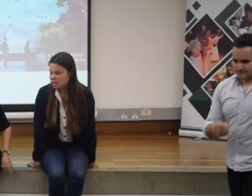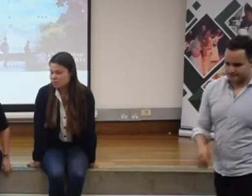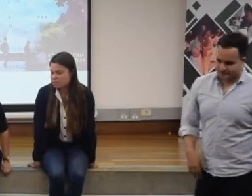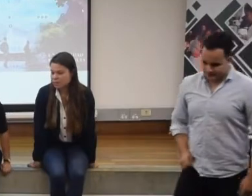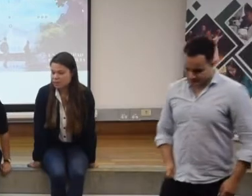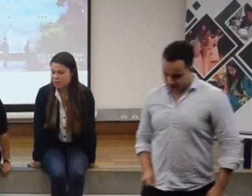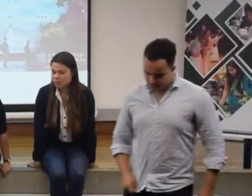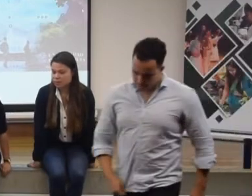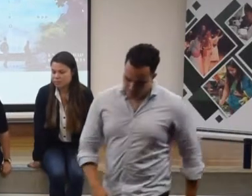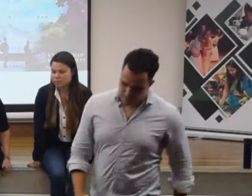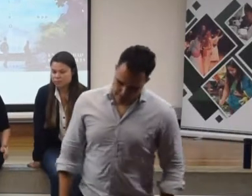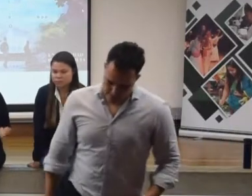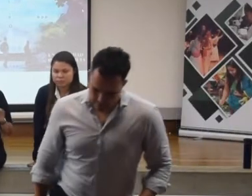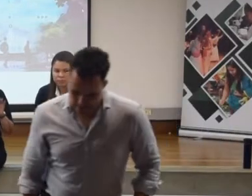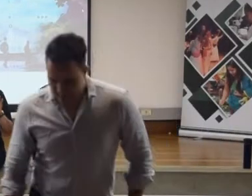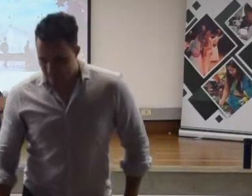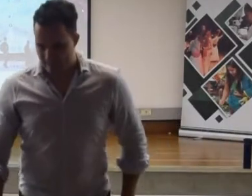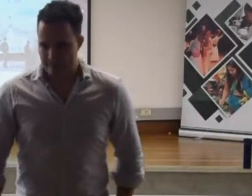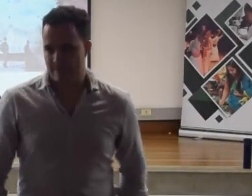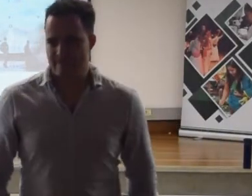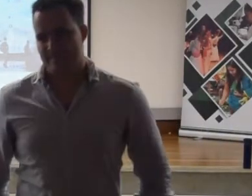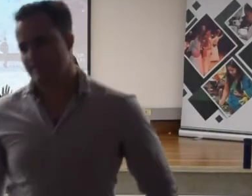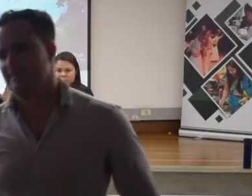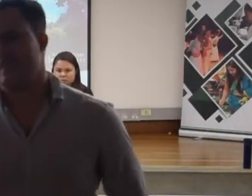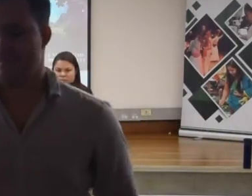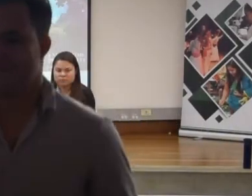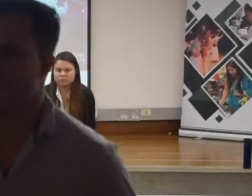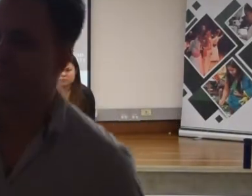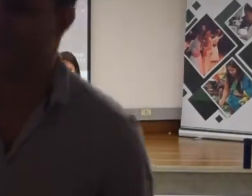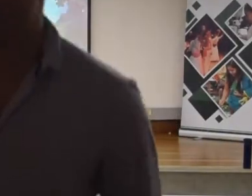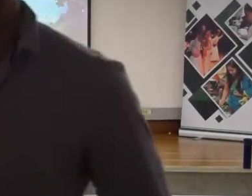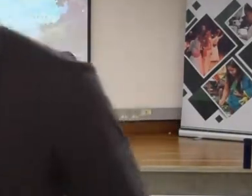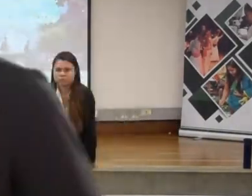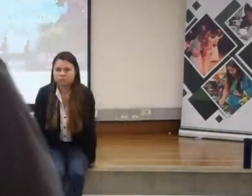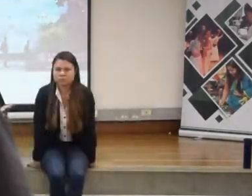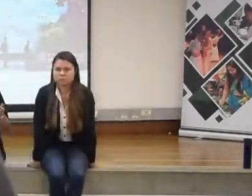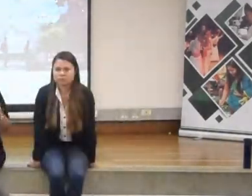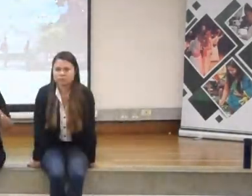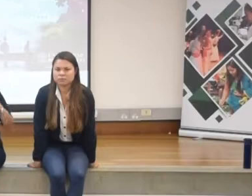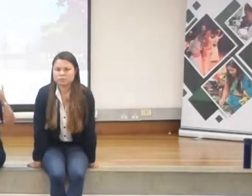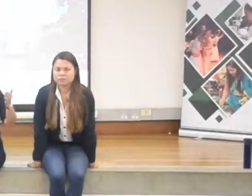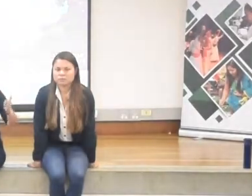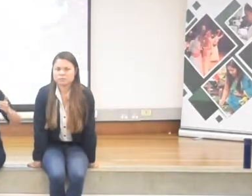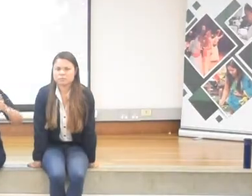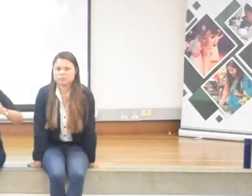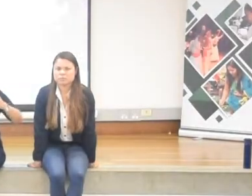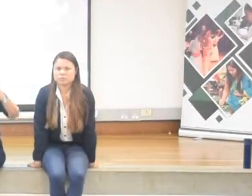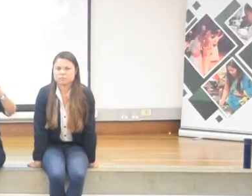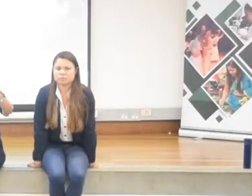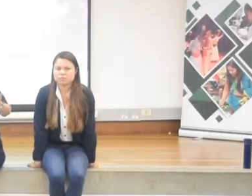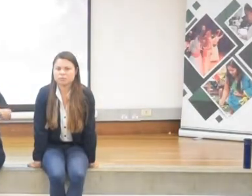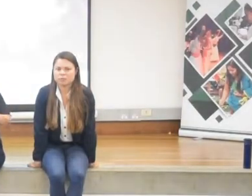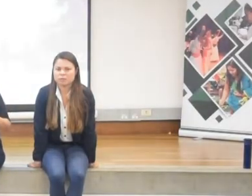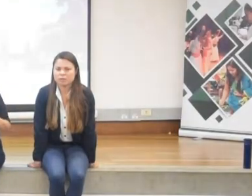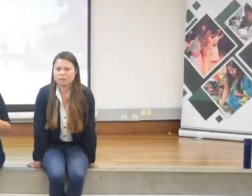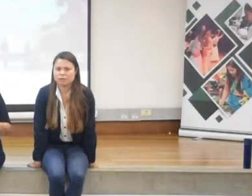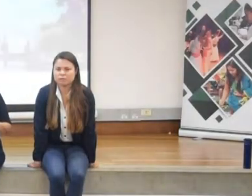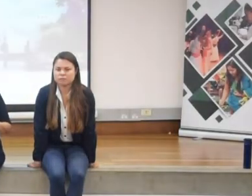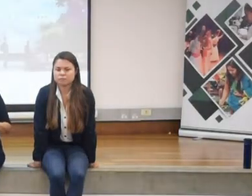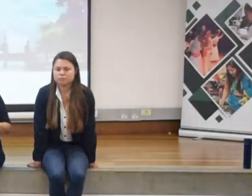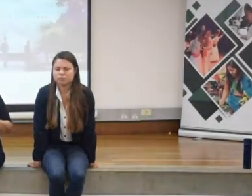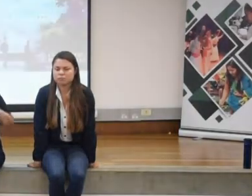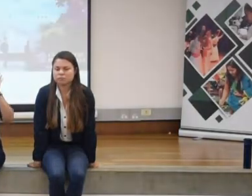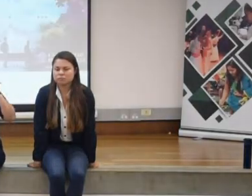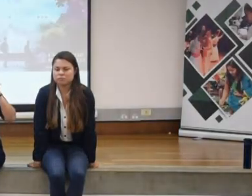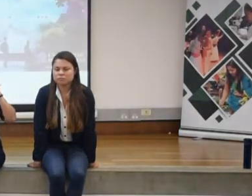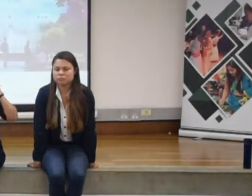cómo, y entonces si les parece, entonces votamos. Todos estamos de acuerdo en que la primera vez